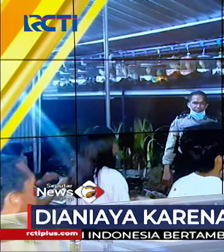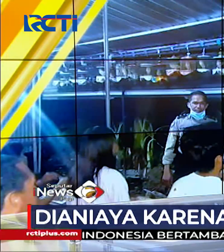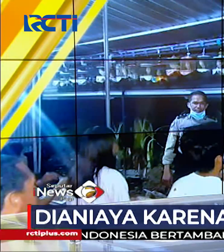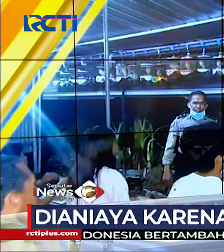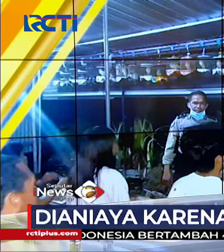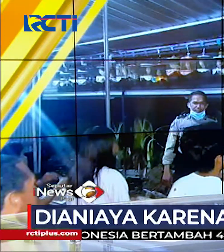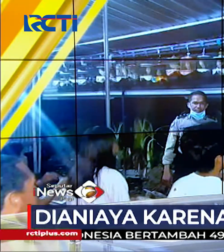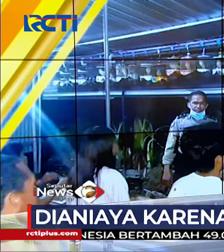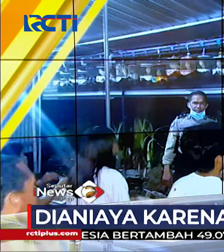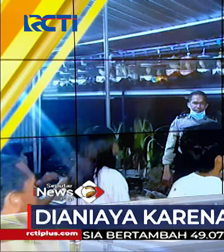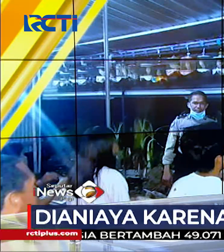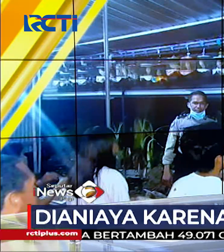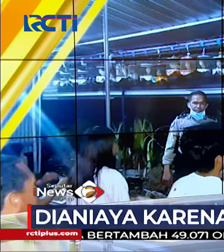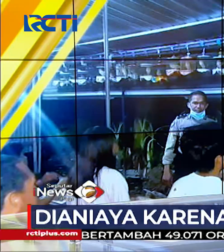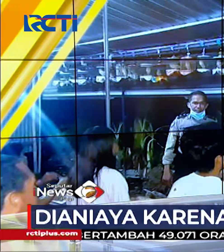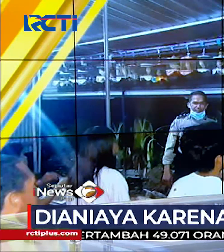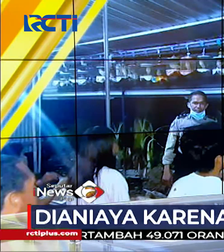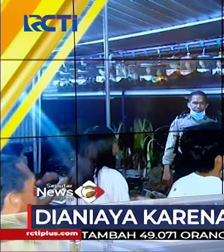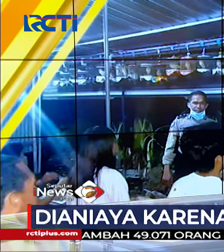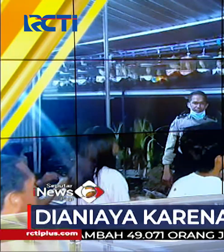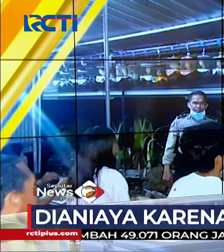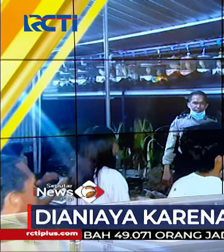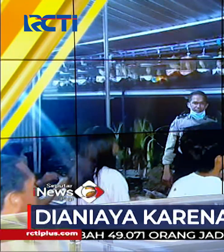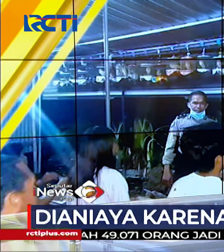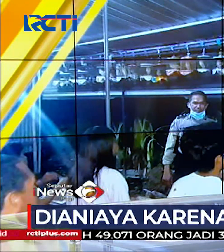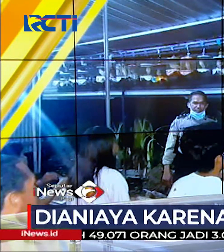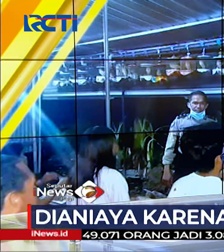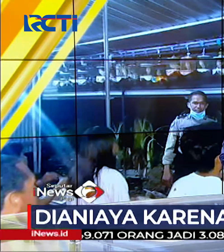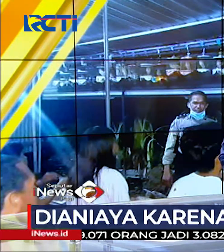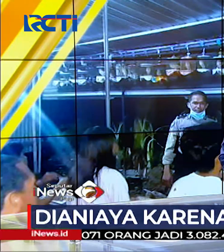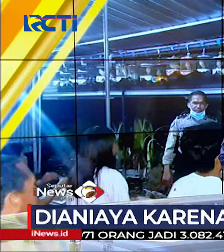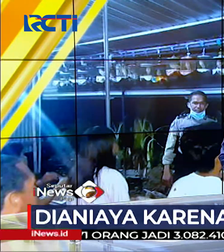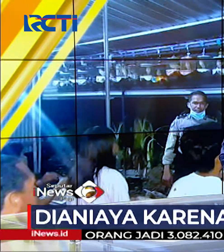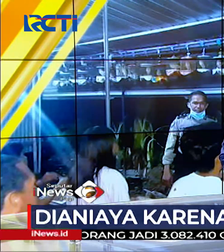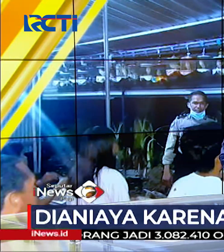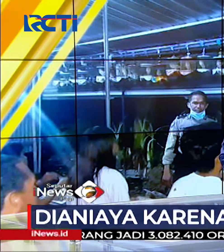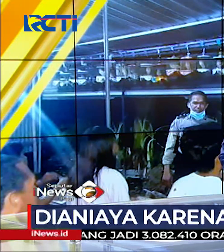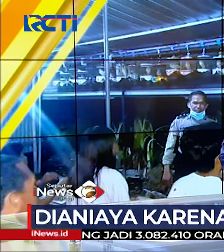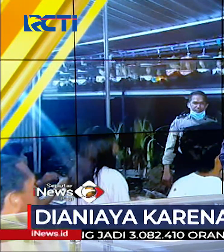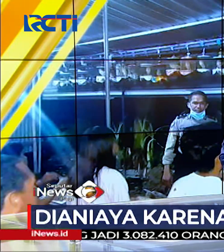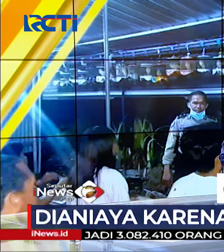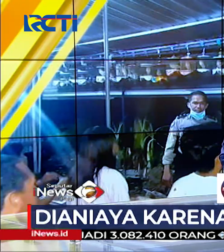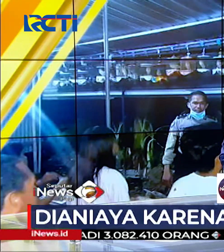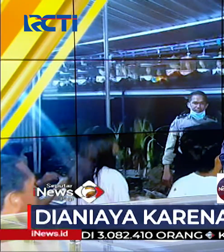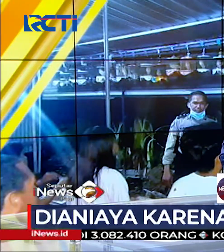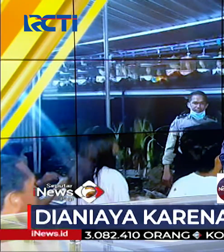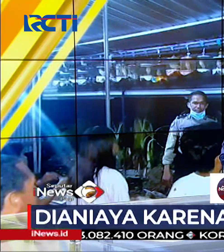pelaku mengaku kesal unggahan video itu mengakibatkan lomba dibubarkan oleh Satgas COVID-19.